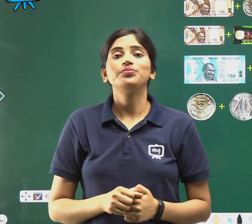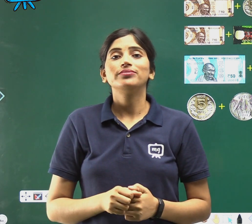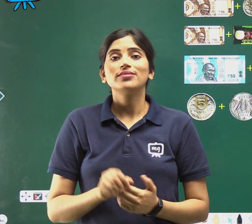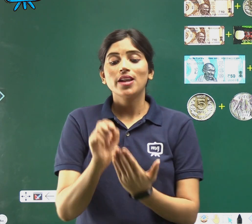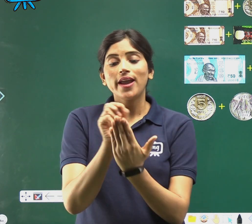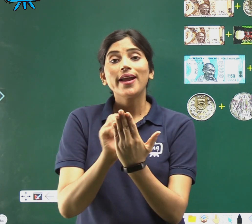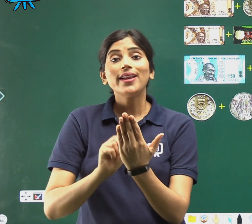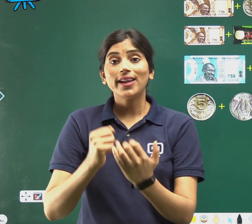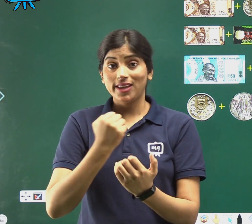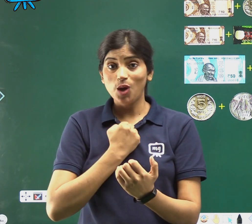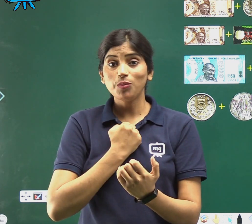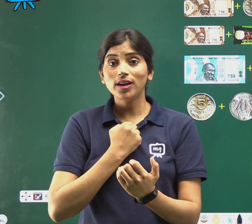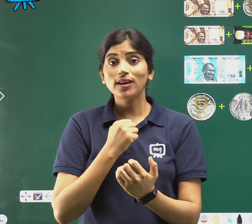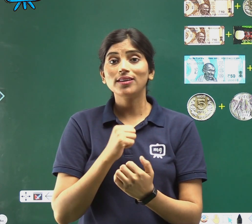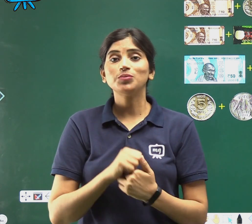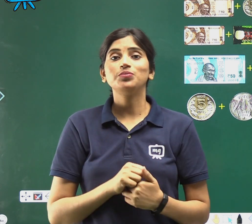लिखे हमने